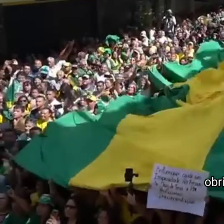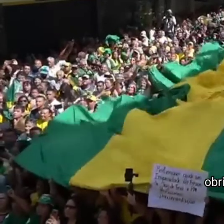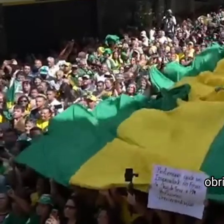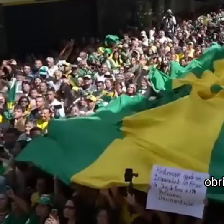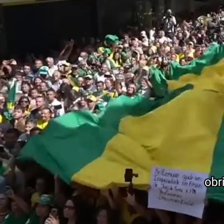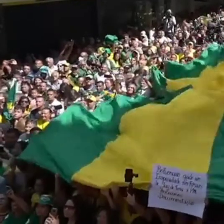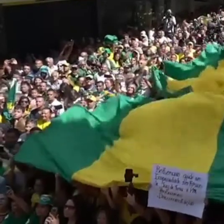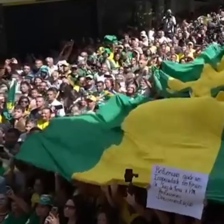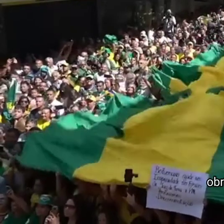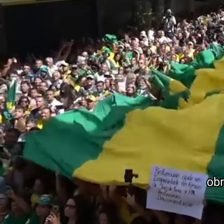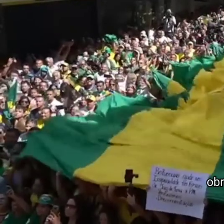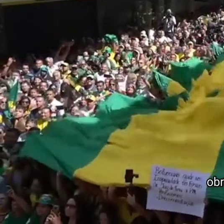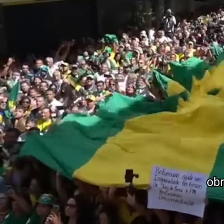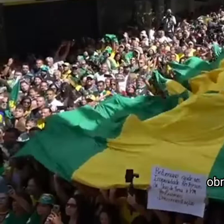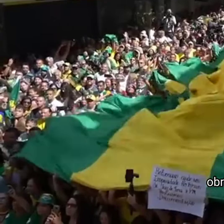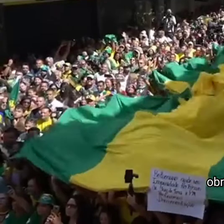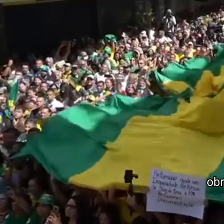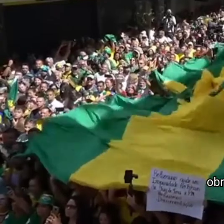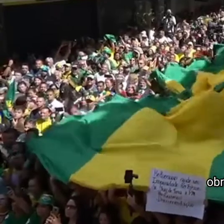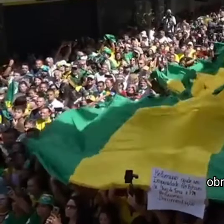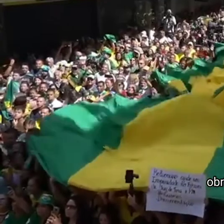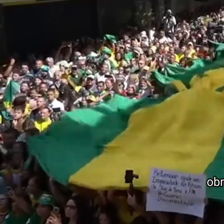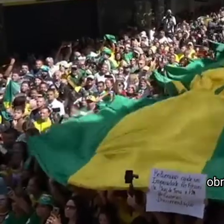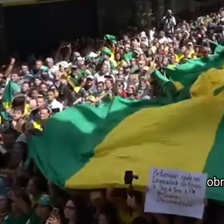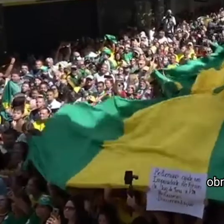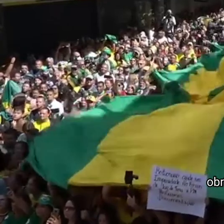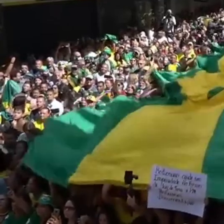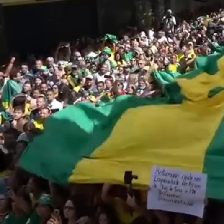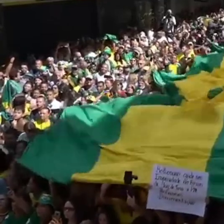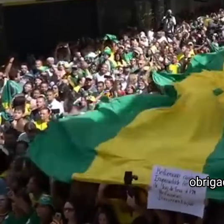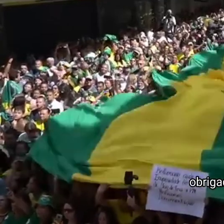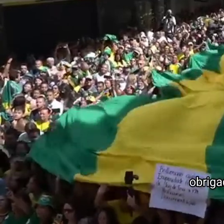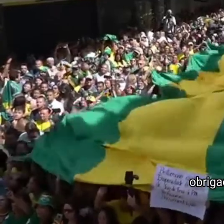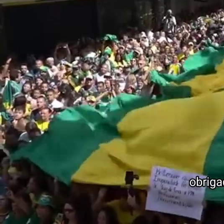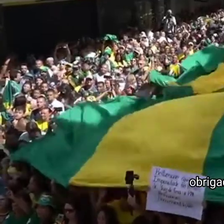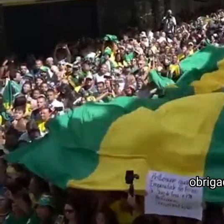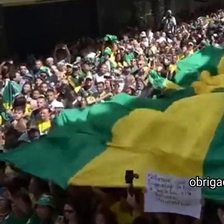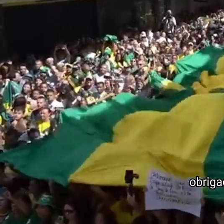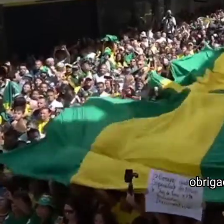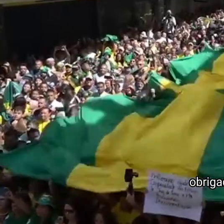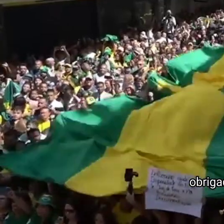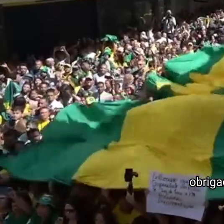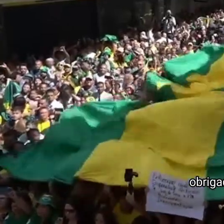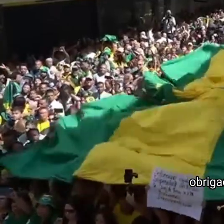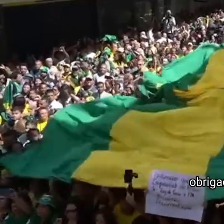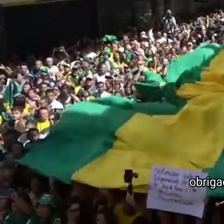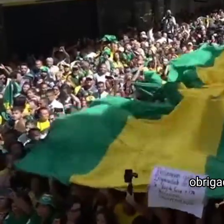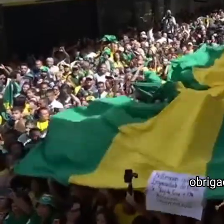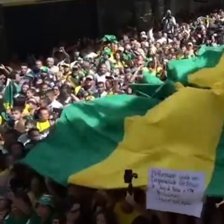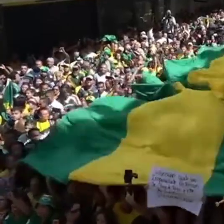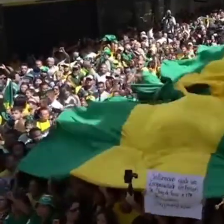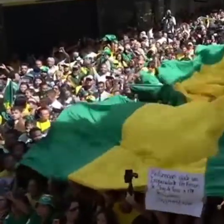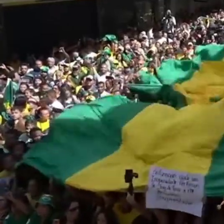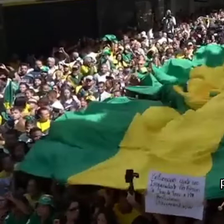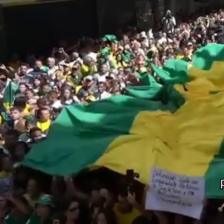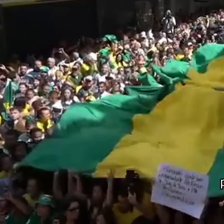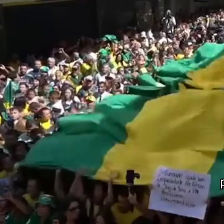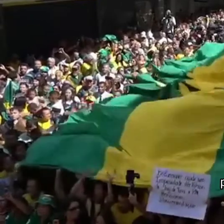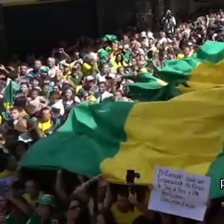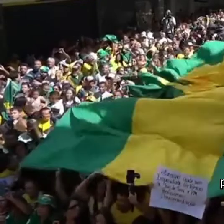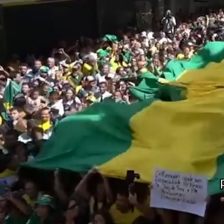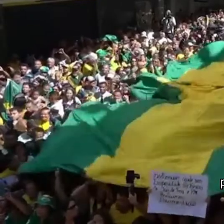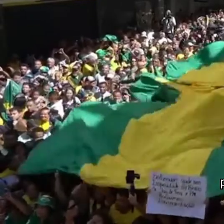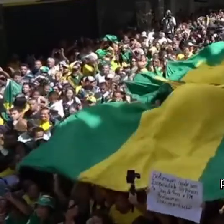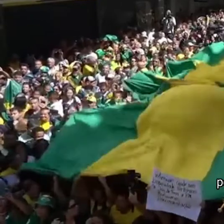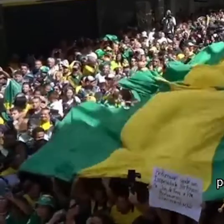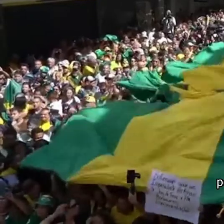Obrigada, meus queridos. Obrigada pelas orações. Obrigada por todos que rezam